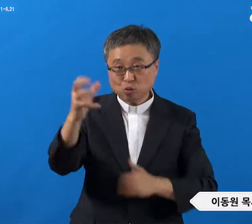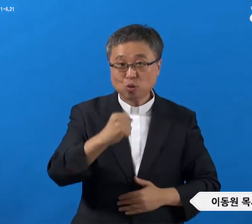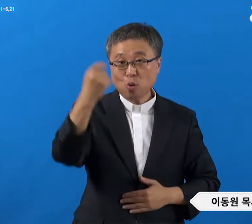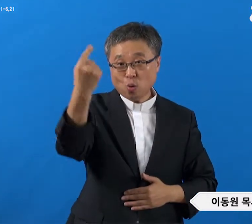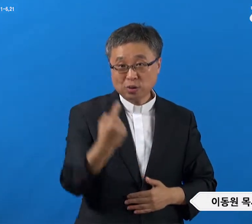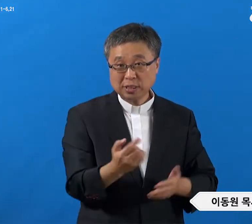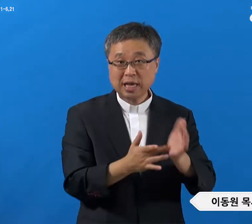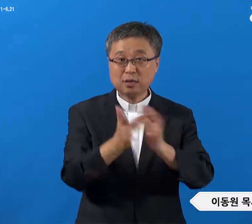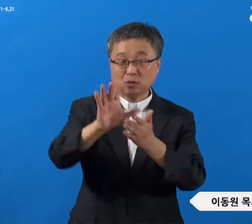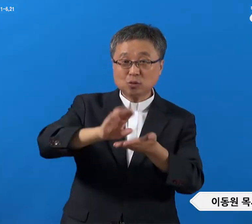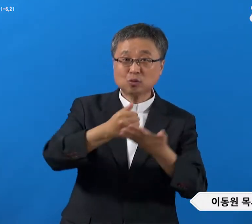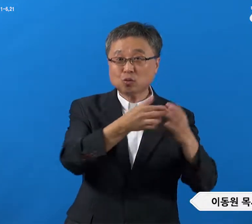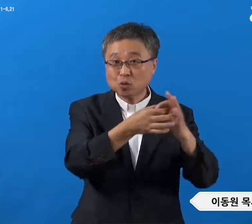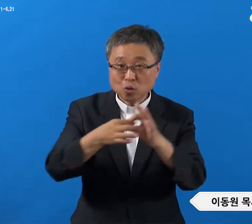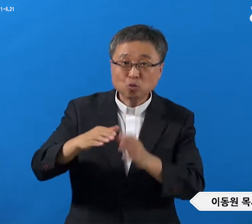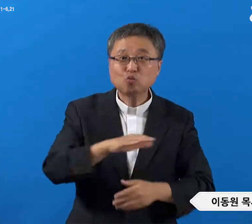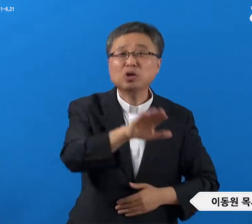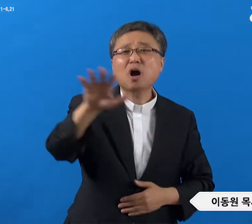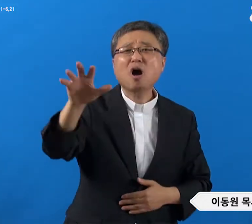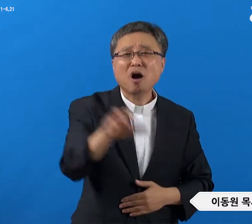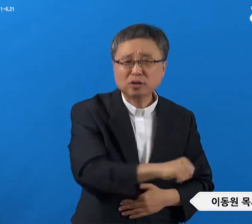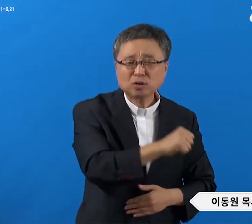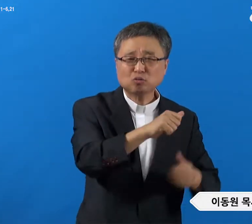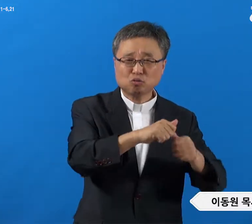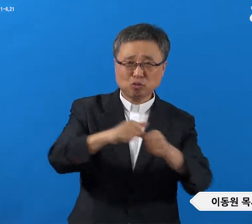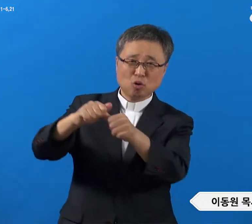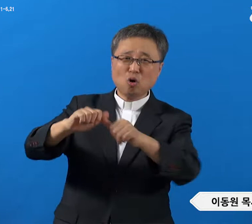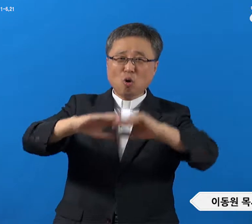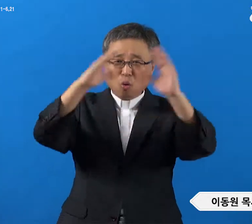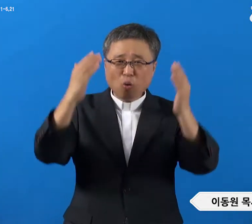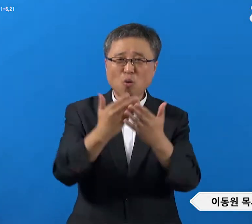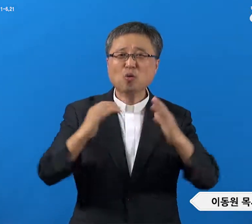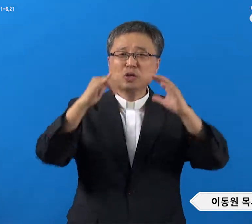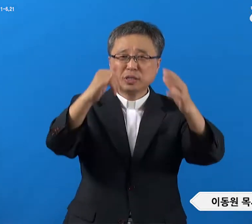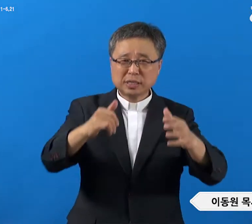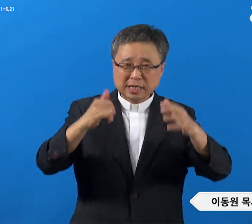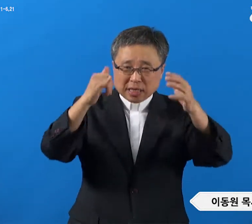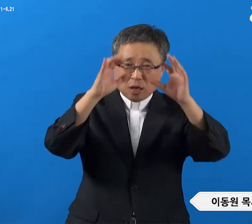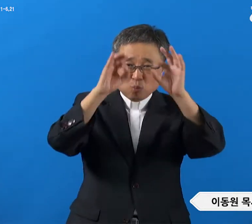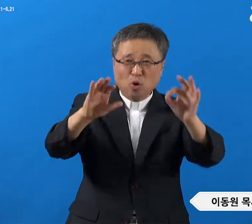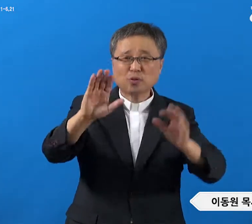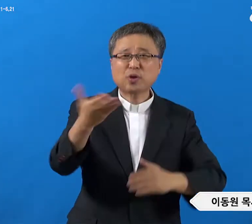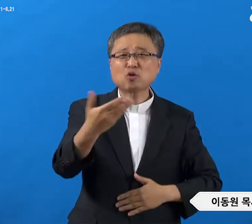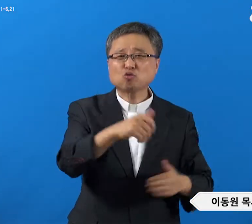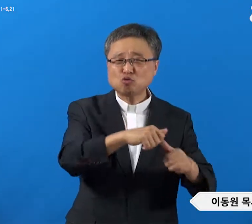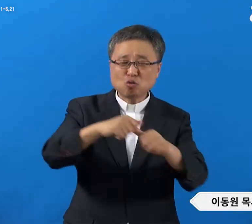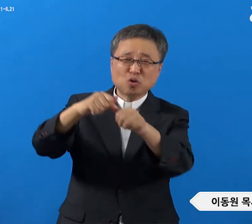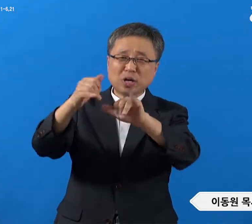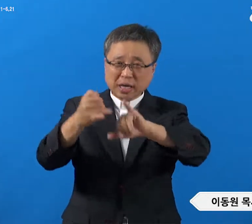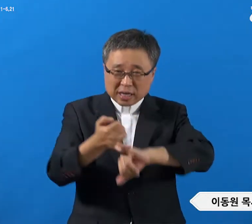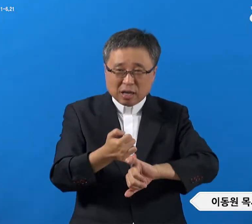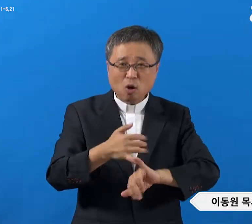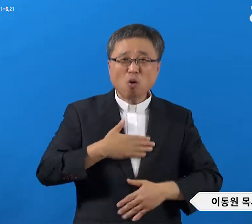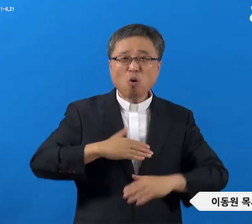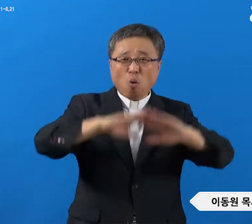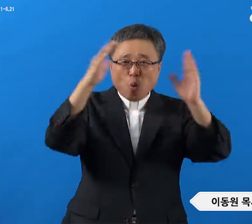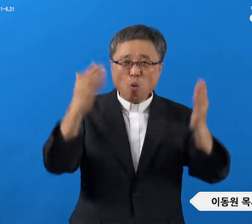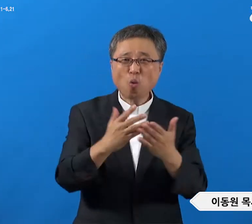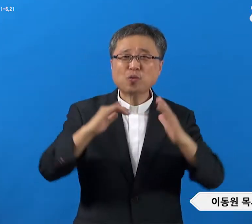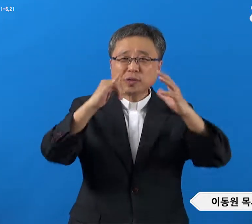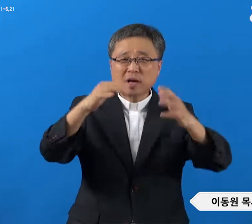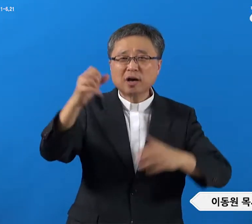그리스도를 통해서 우리가 얻을 구원, 온 세상이 보게 될 구원의 약속, 온 세상이 얻게 될 그